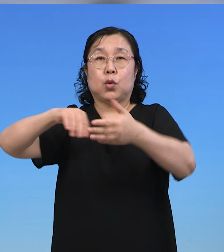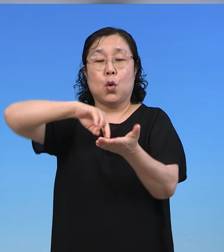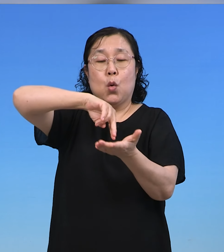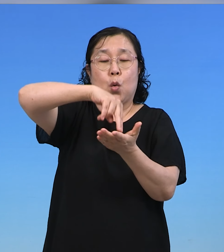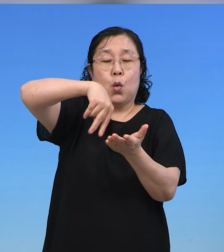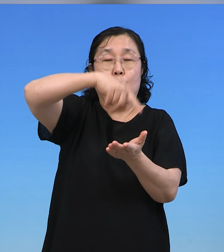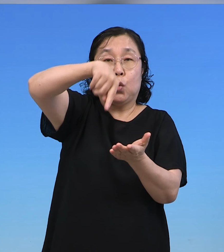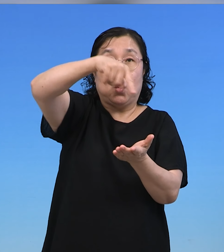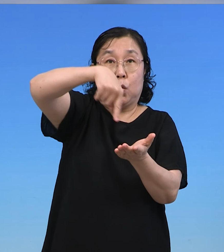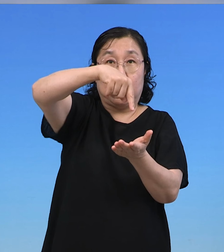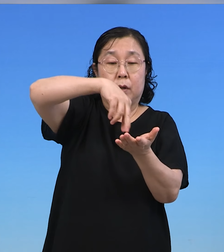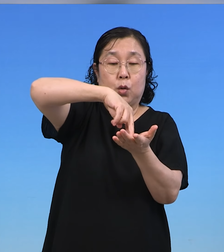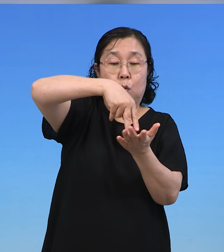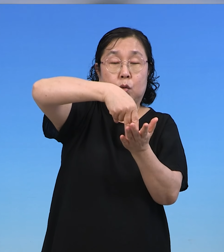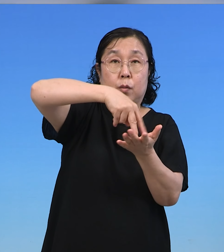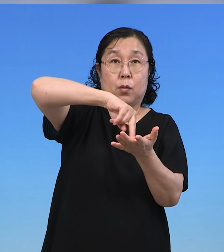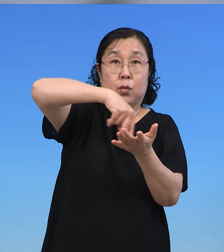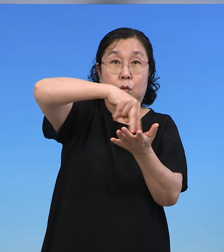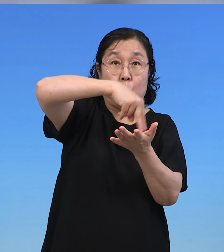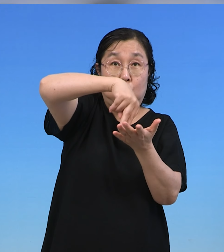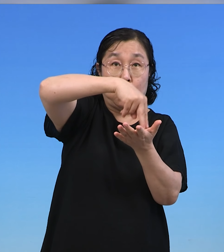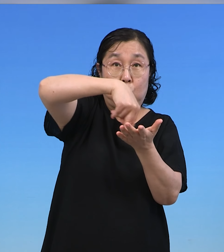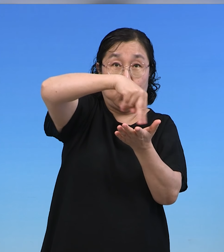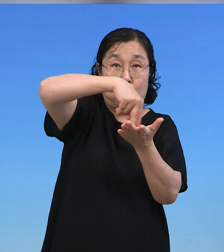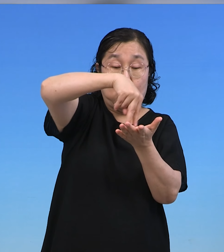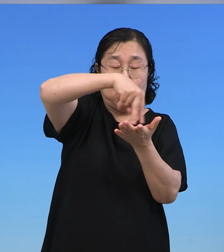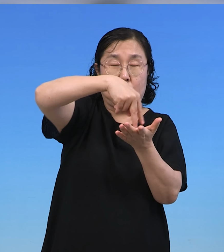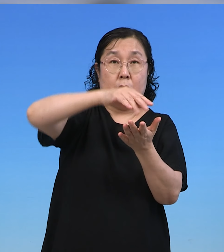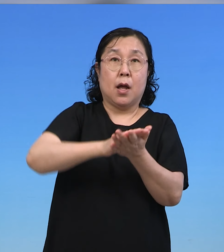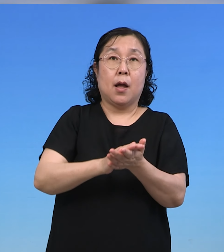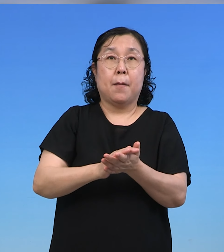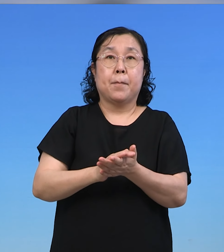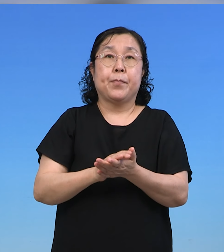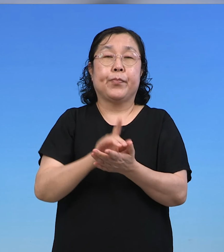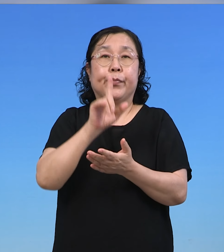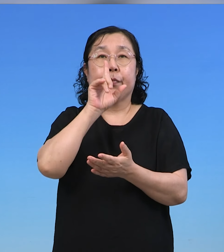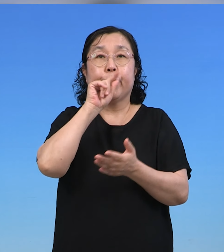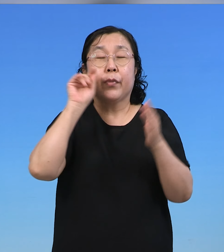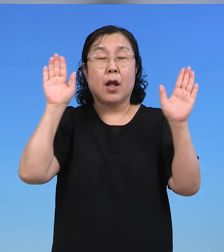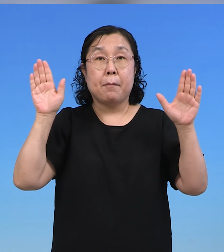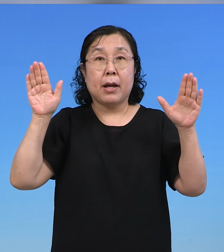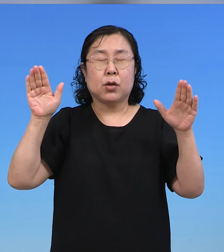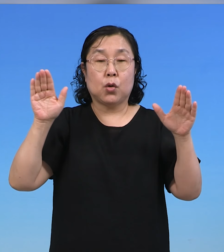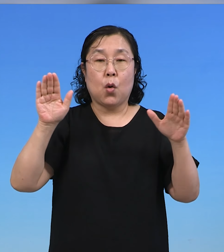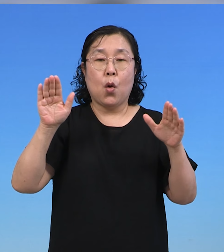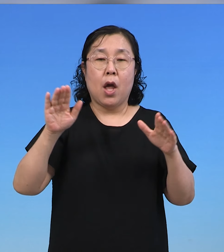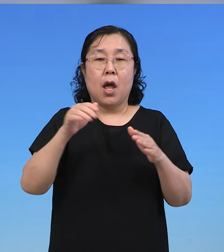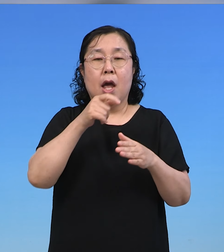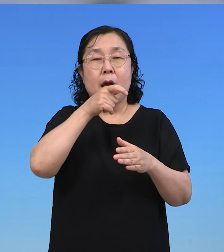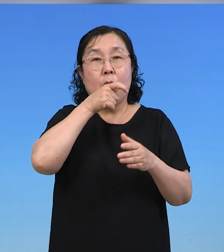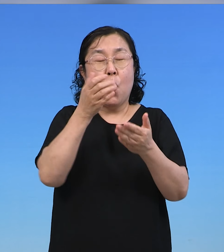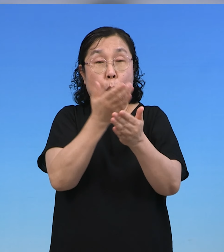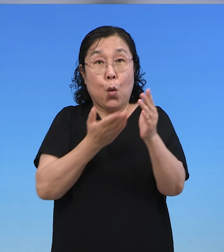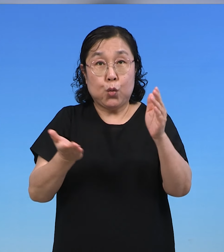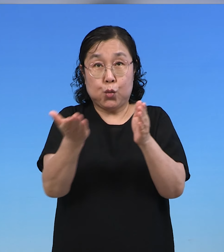32회전 푸에테는 이제 그 백조의 호수에 32 두 바퀴를 제자리에서 도는